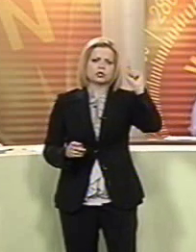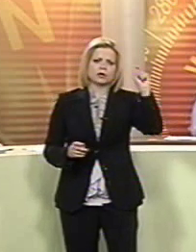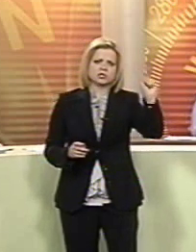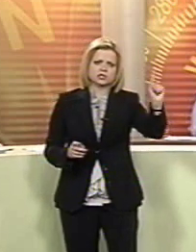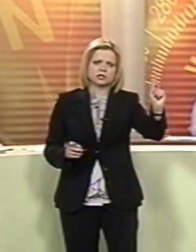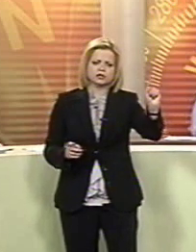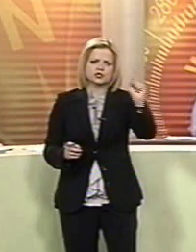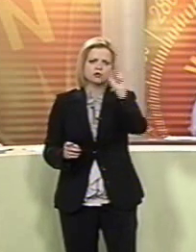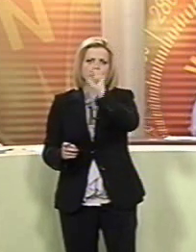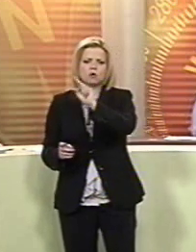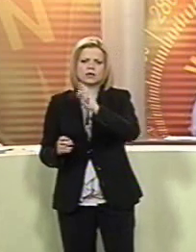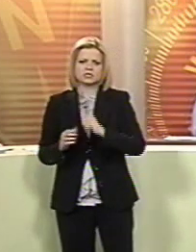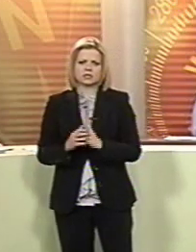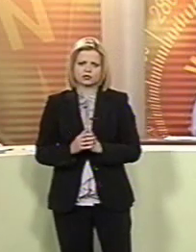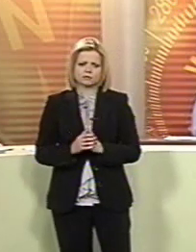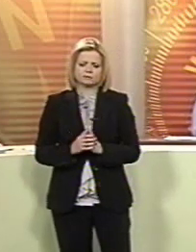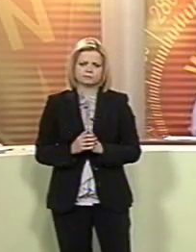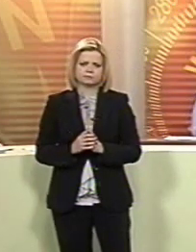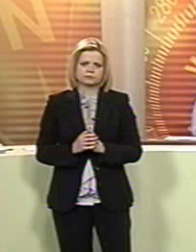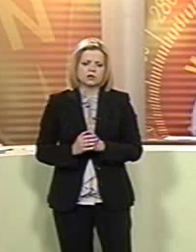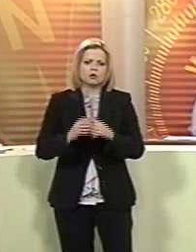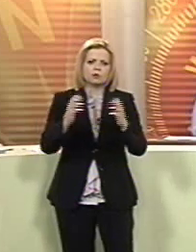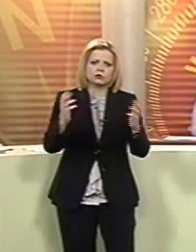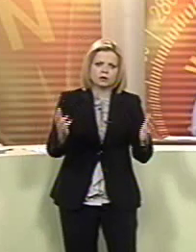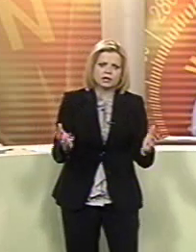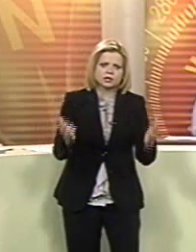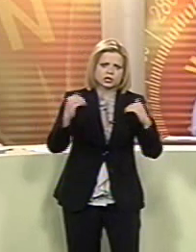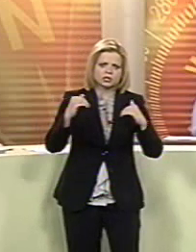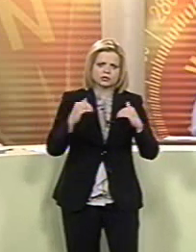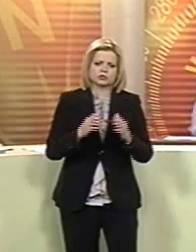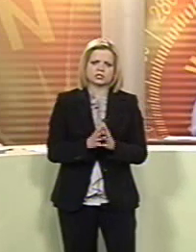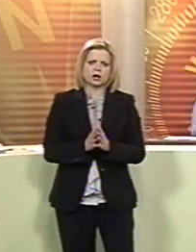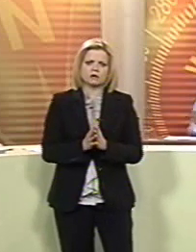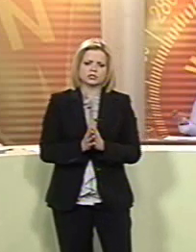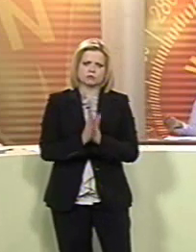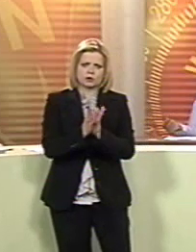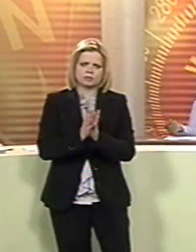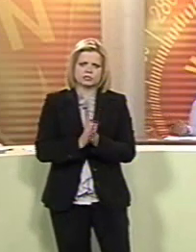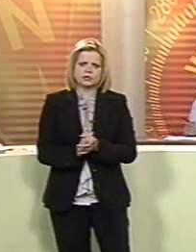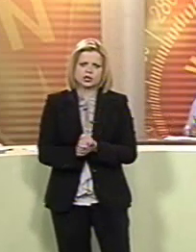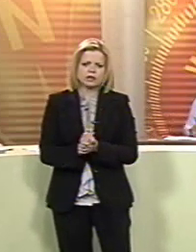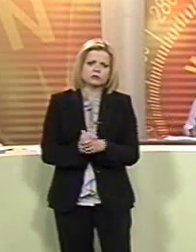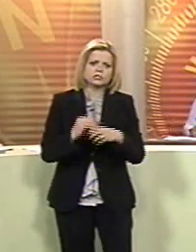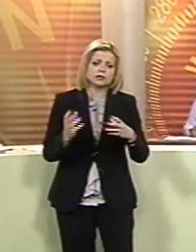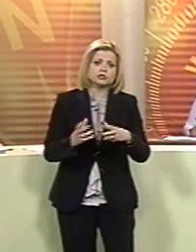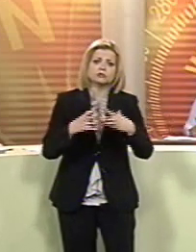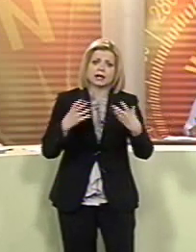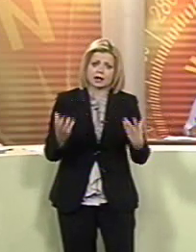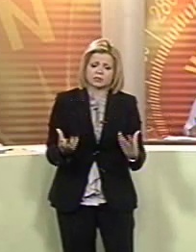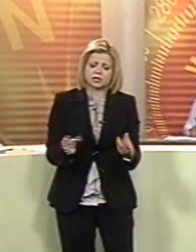seu representante ou assistente. Oportunamente, aqui nas nossas aulas, no programa Saber Direito, nós iremos estudar a